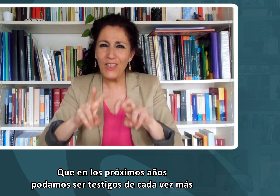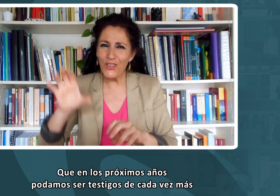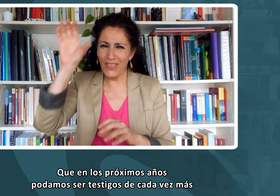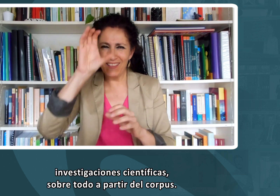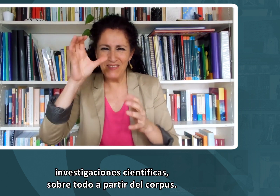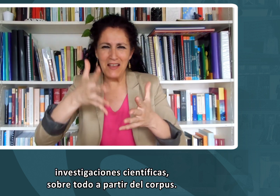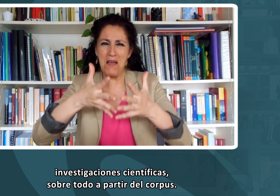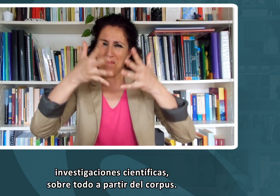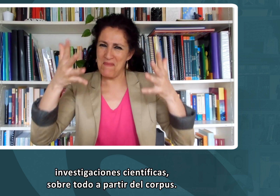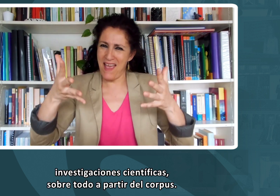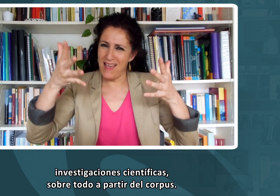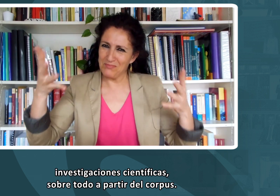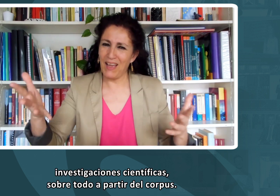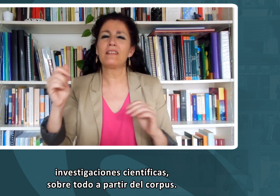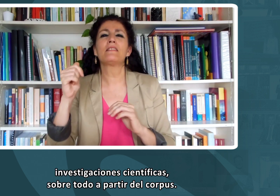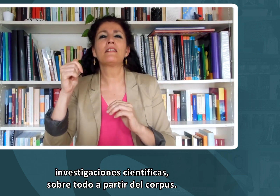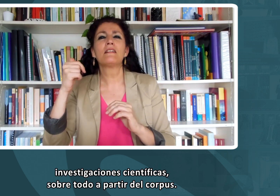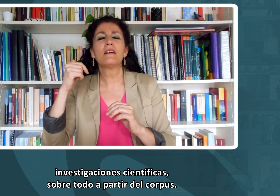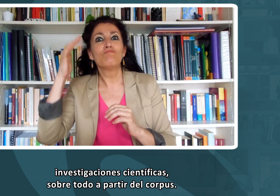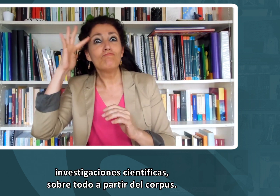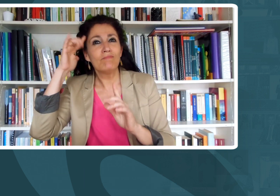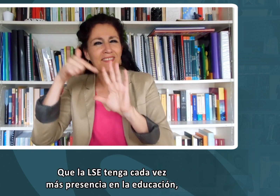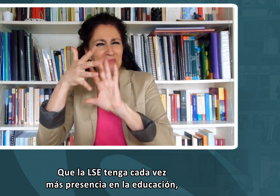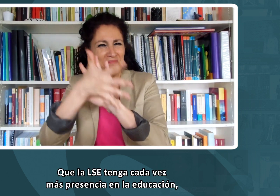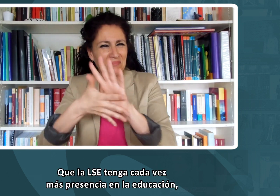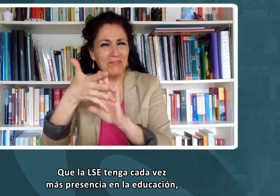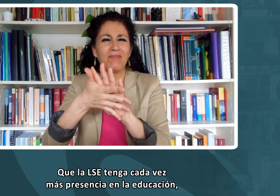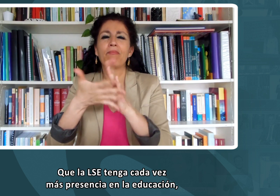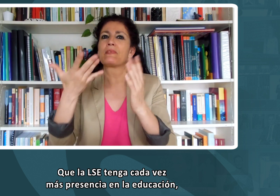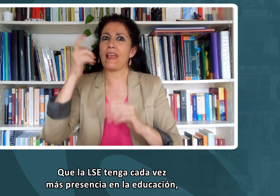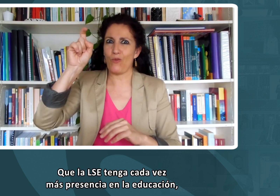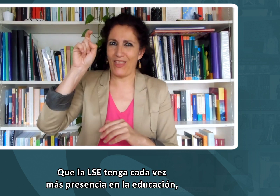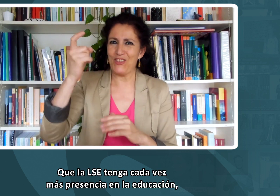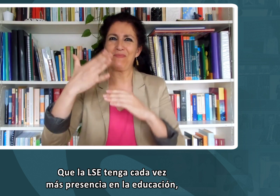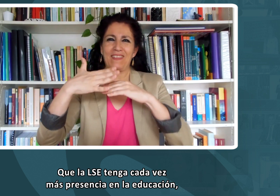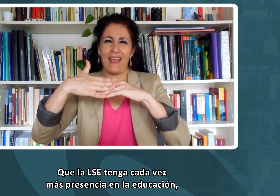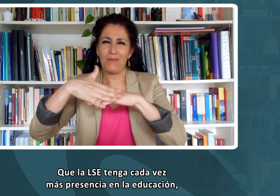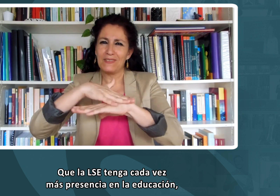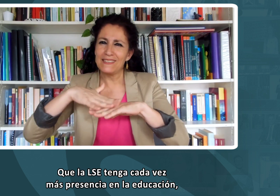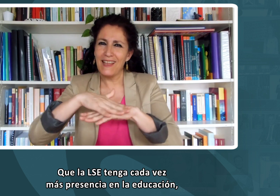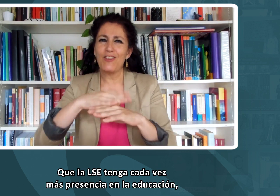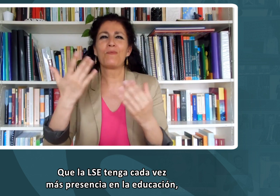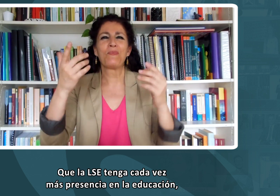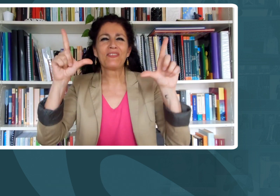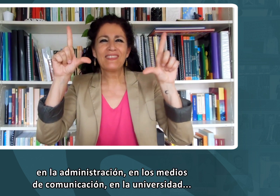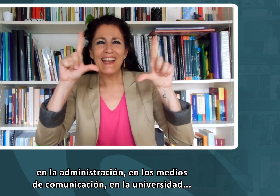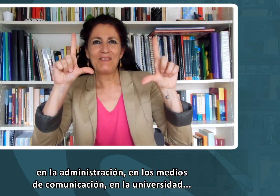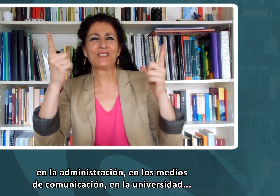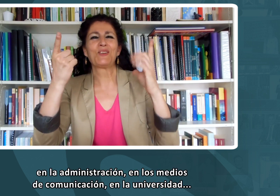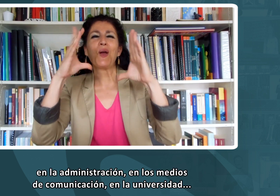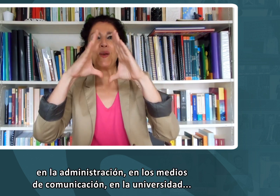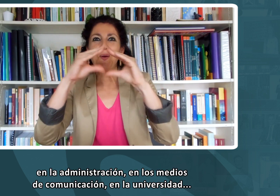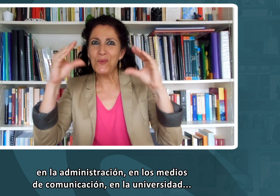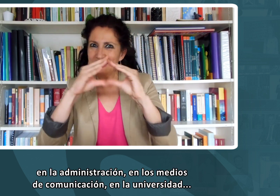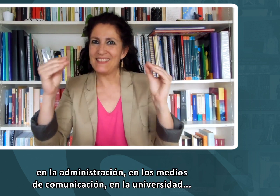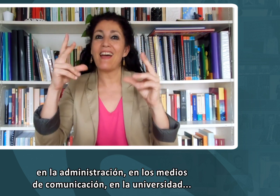corpus. Que la LSE tenga cada vez más presencia en la educación, en la administración, en los medios de comunicación,